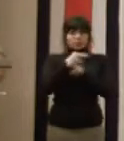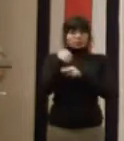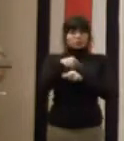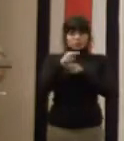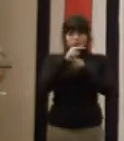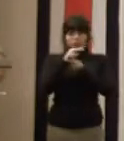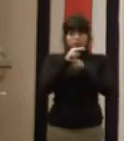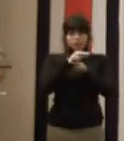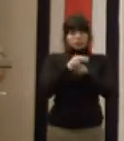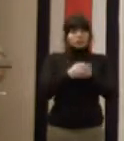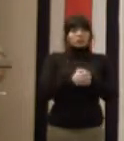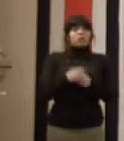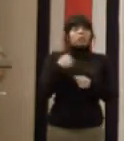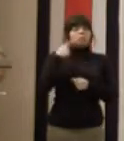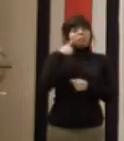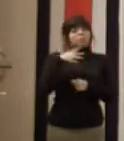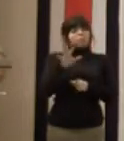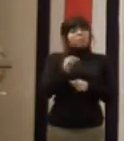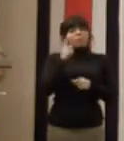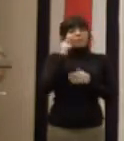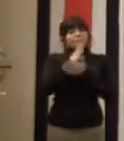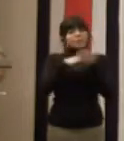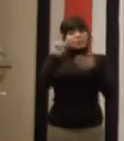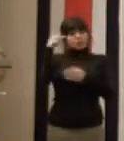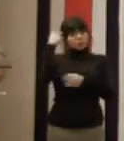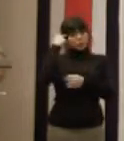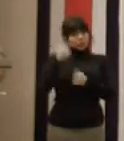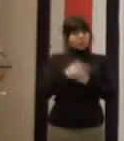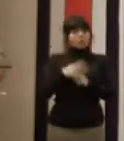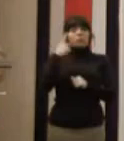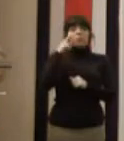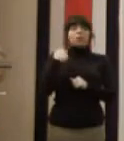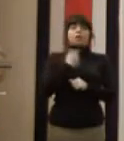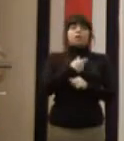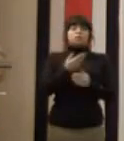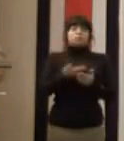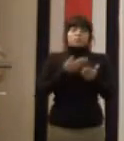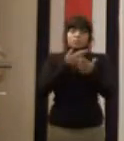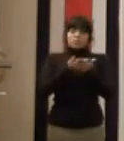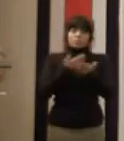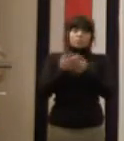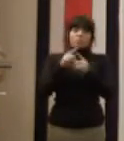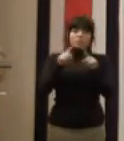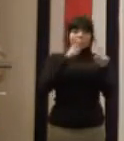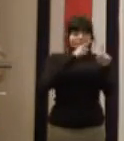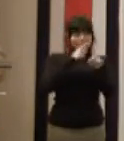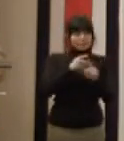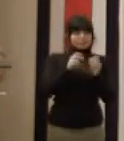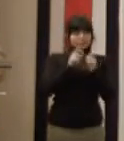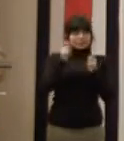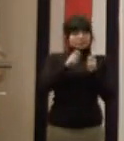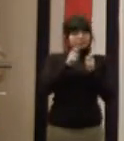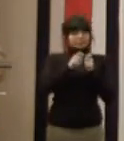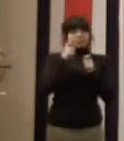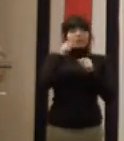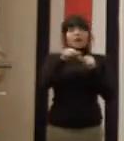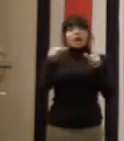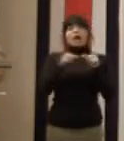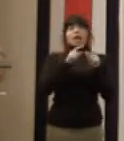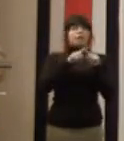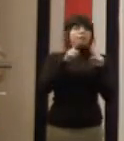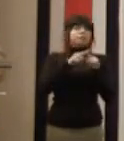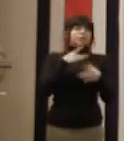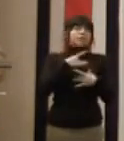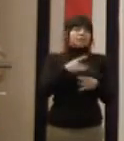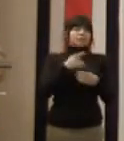rectores, y nos ha parecido muy bien a la parte gubernamental para que nos propongamos metas específicas en el campo de los intereses